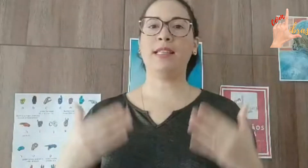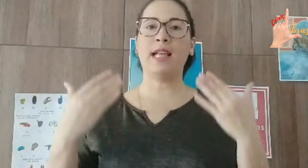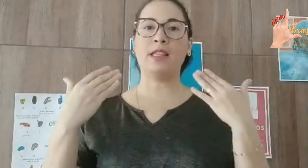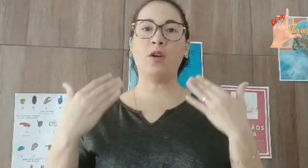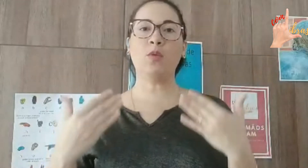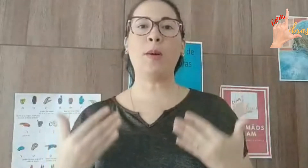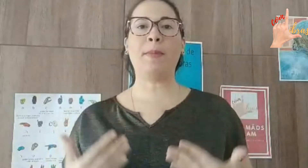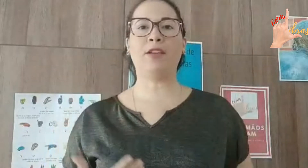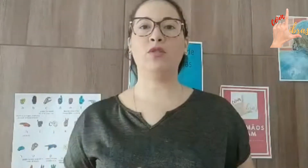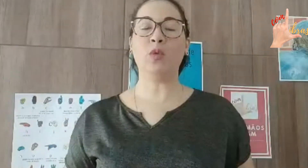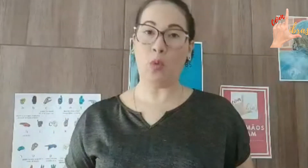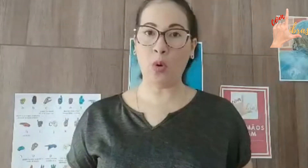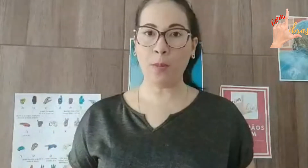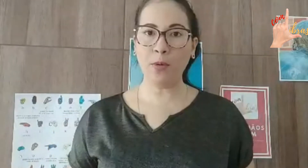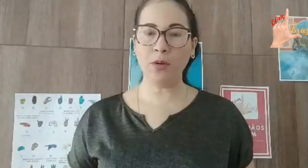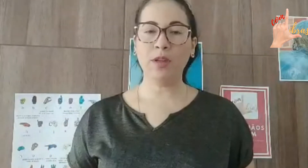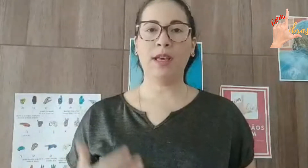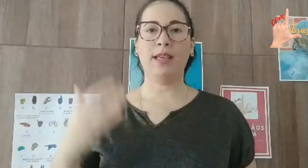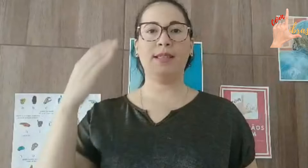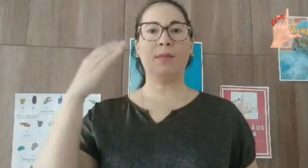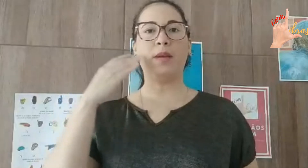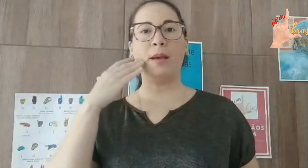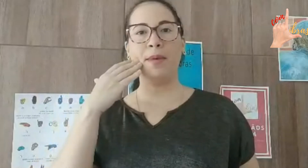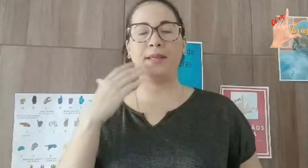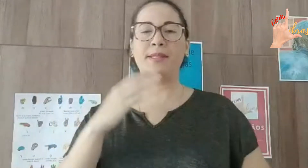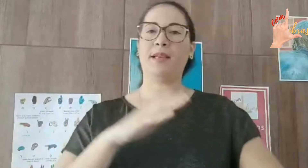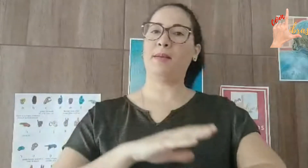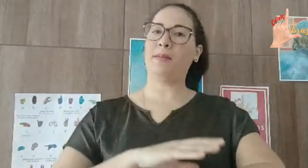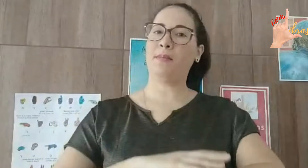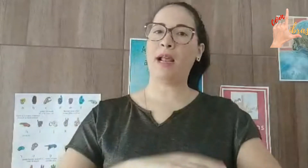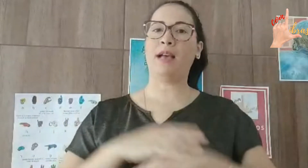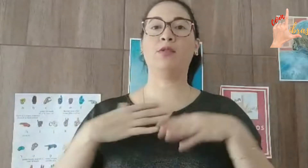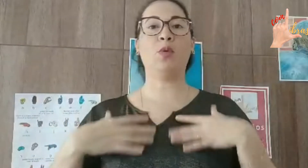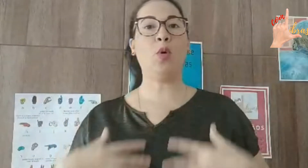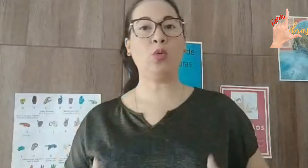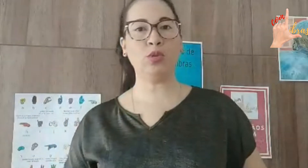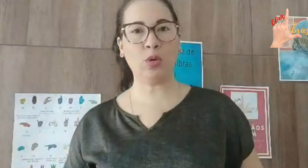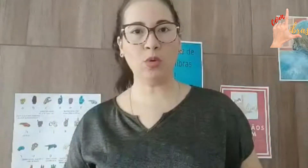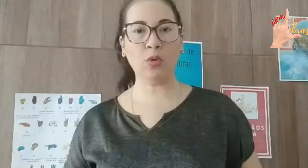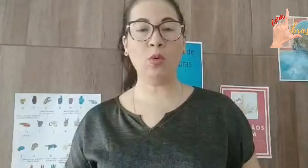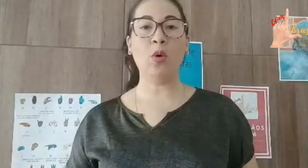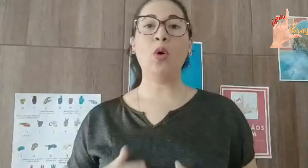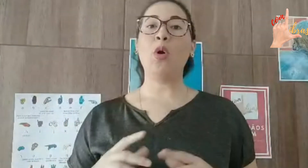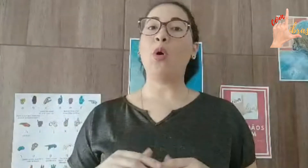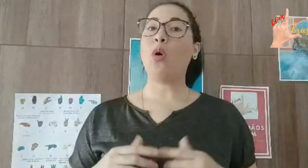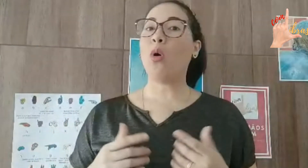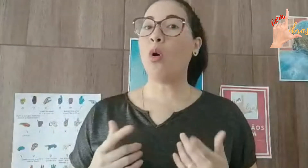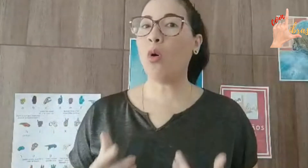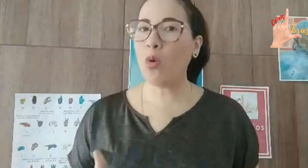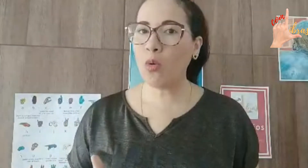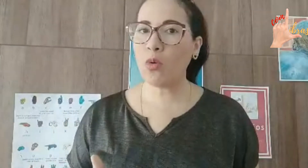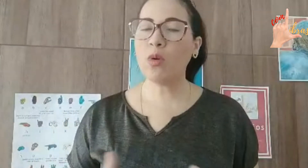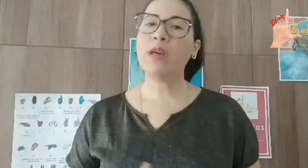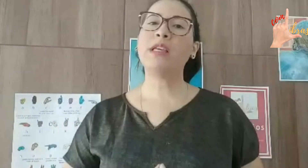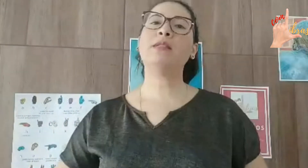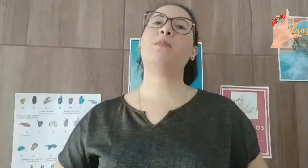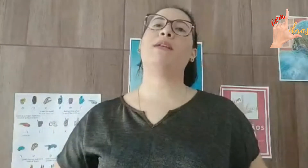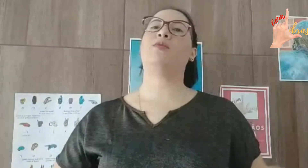realizado em alguma parte do corpo, exemplo, cabeça, braço ou tronco, ou espaço